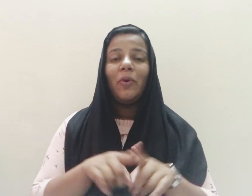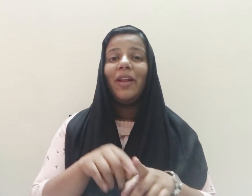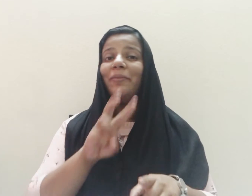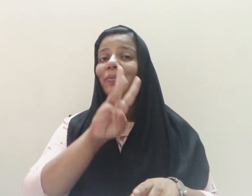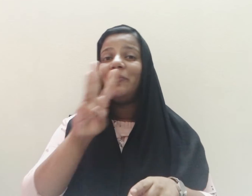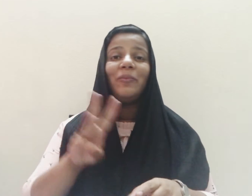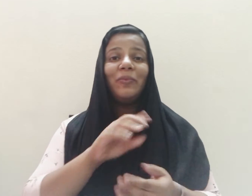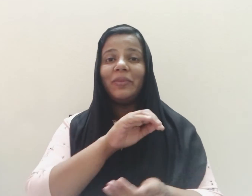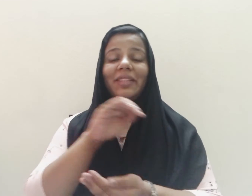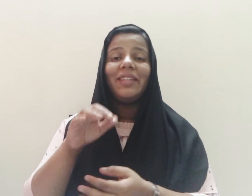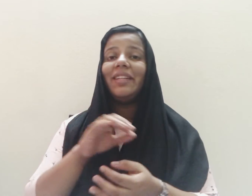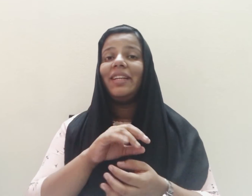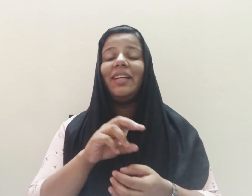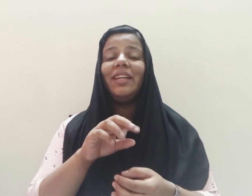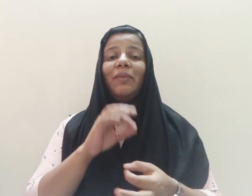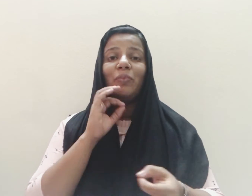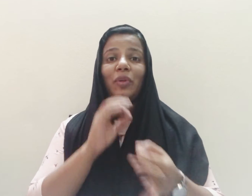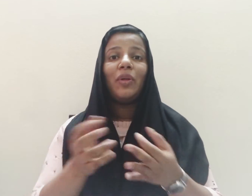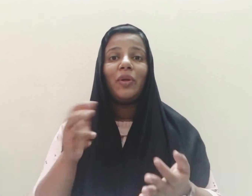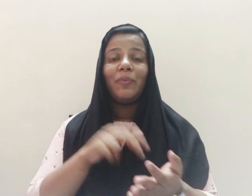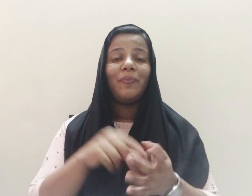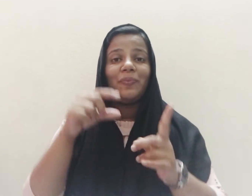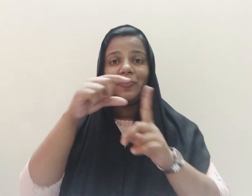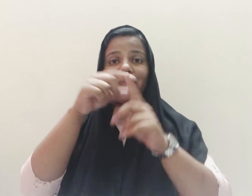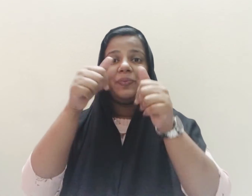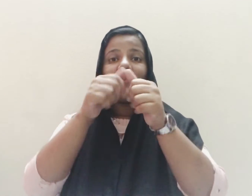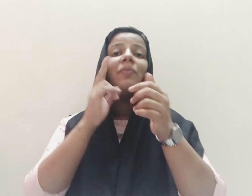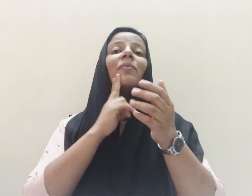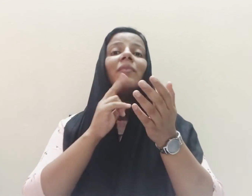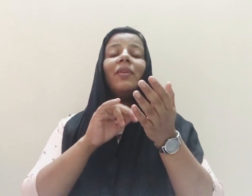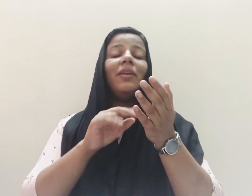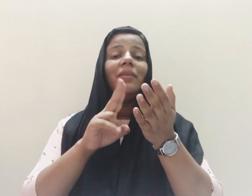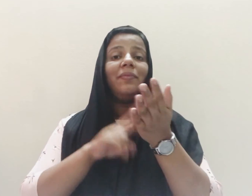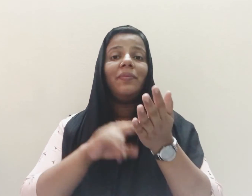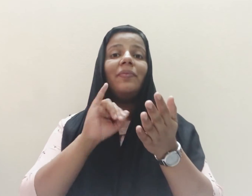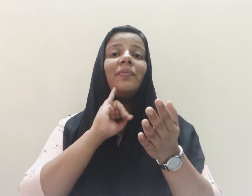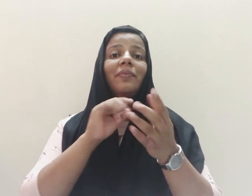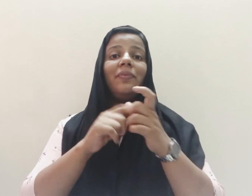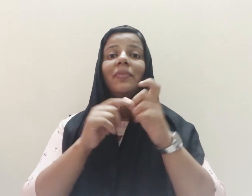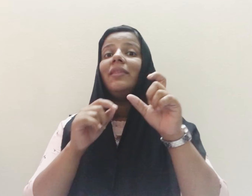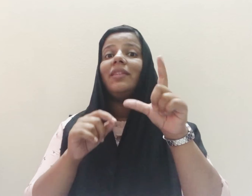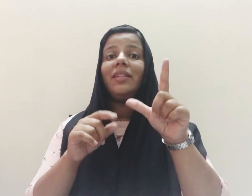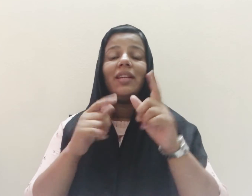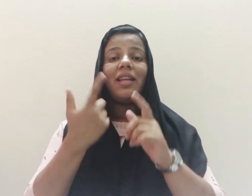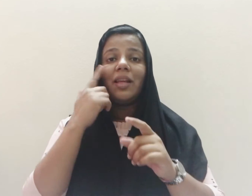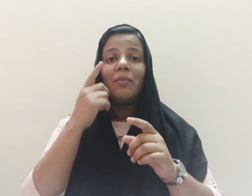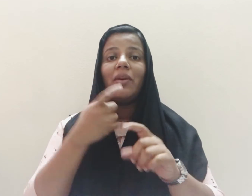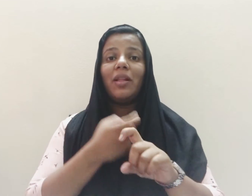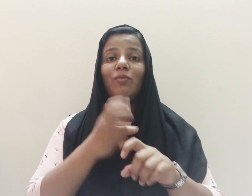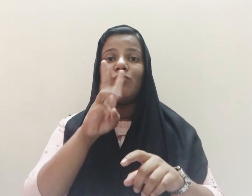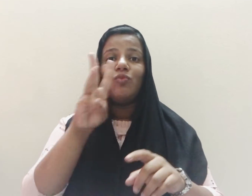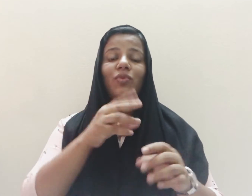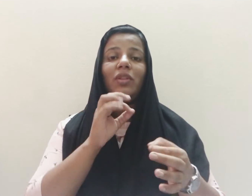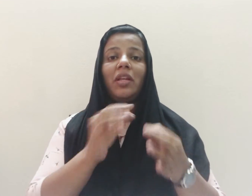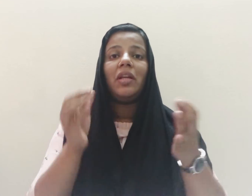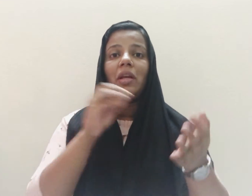ആ സഹോദരന്മാരുണ്ടല്ലോ, ആ ദാനിയേലിൻ്റെ പുസ്തകത്തിൽ അവരുടെ വിശ്വാസം കണ്ടില്ലേ, അവരുടെ വിശ്വാസം പോലെ നമ്മുടെ വിശ്വാസം